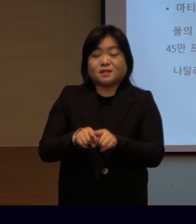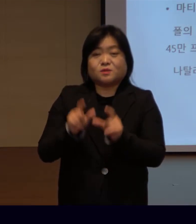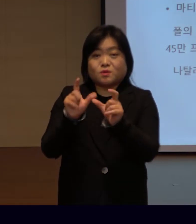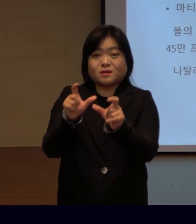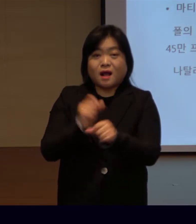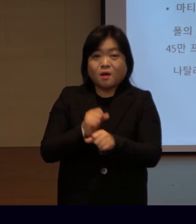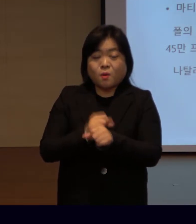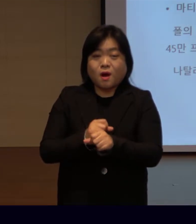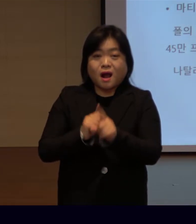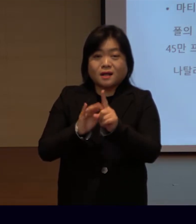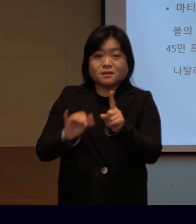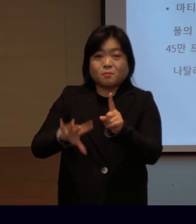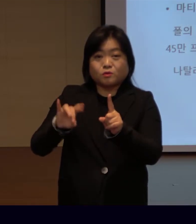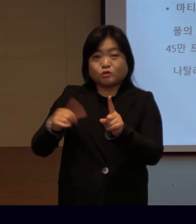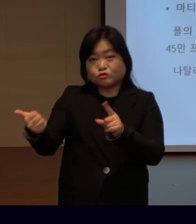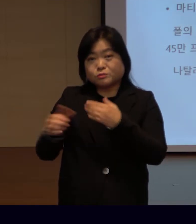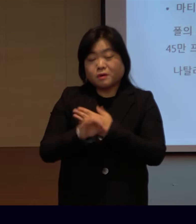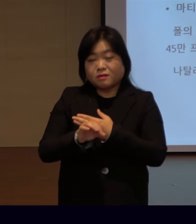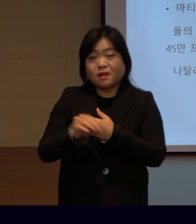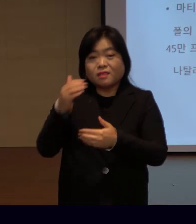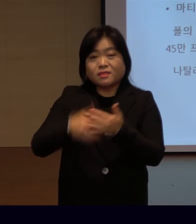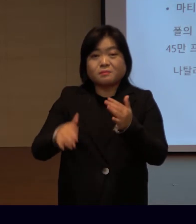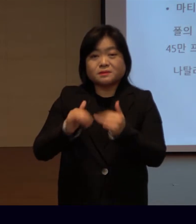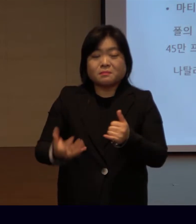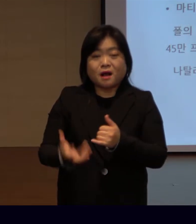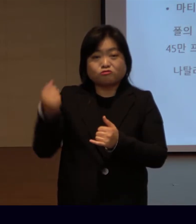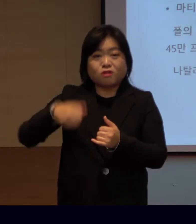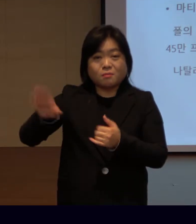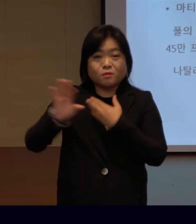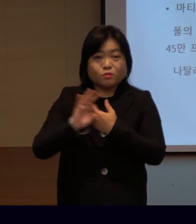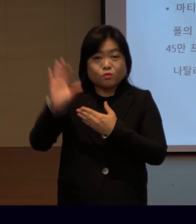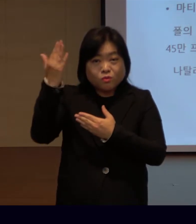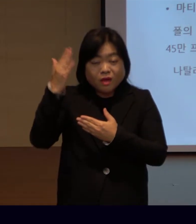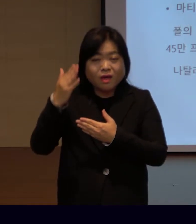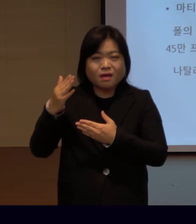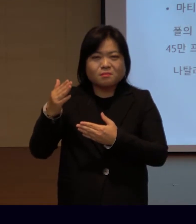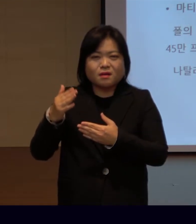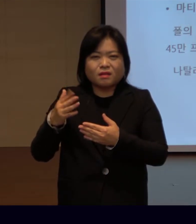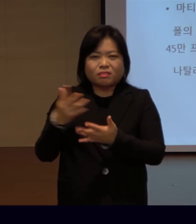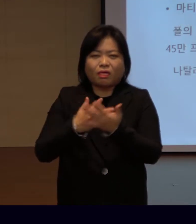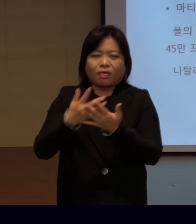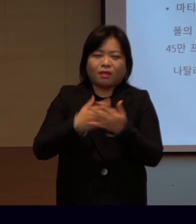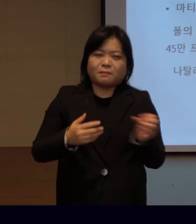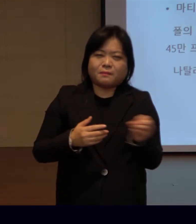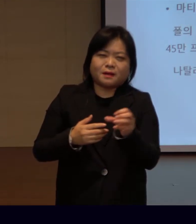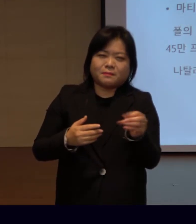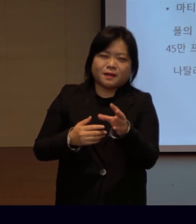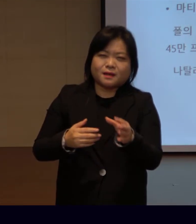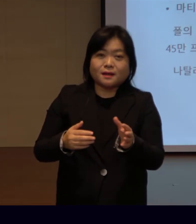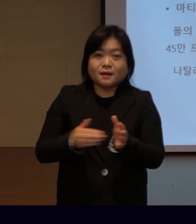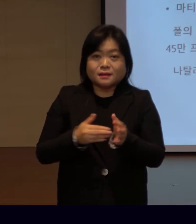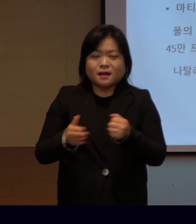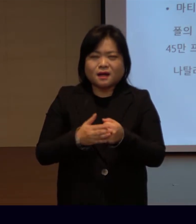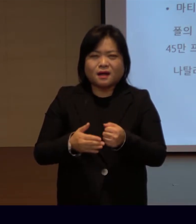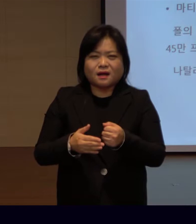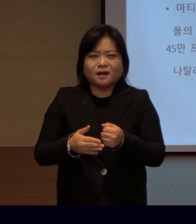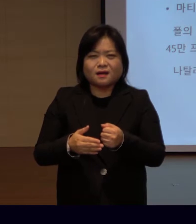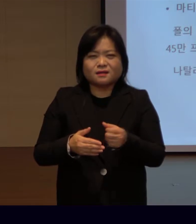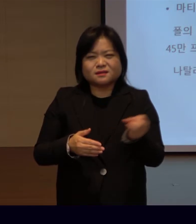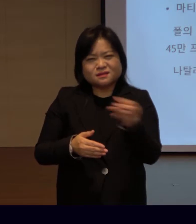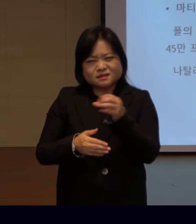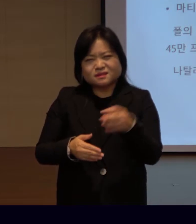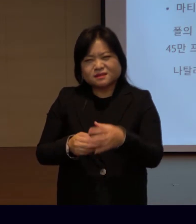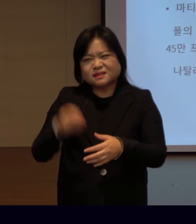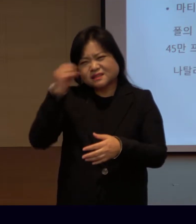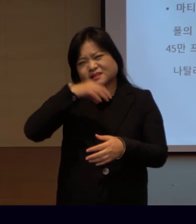사람이 먼저 죽으면 그냥 그 사람 몫으로 하면 되는 거지 뭐. 이렇게 얘기를 합니다. 그냥 tout est simple.